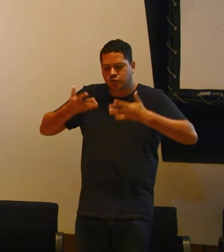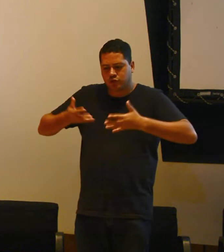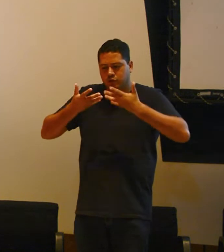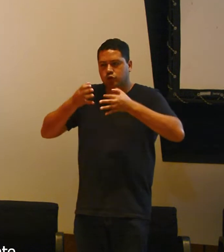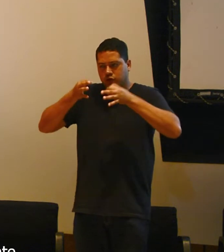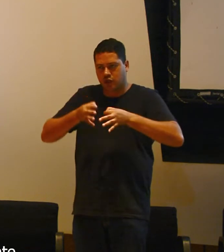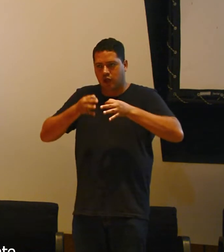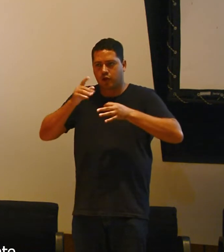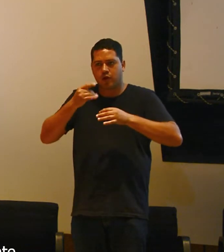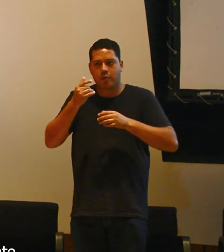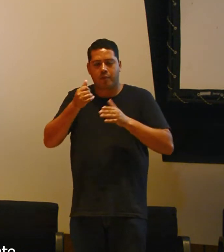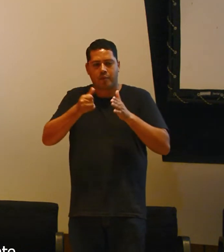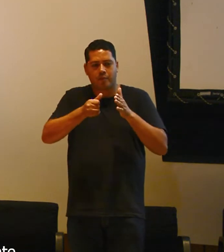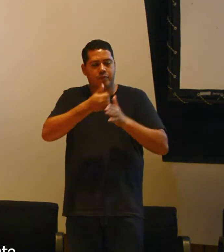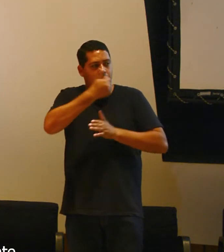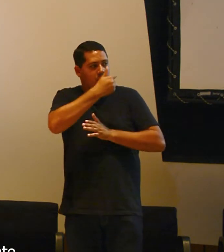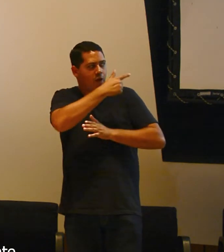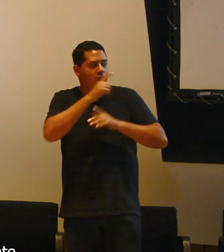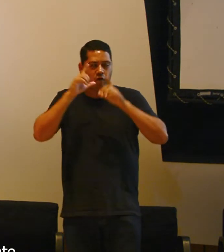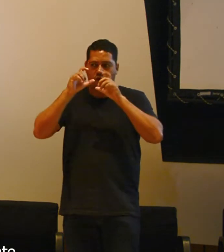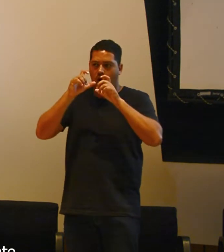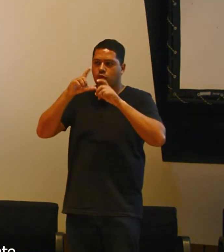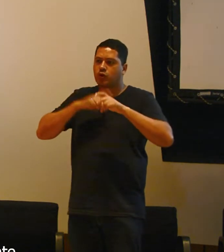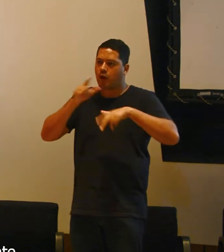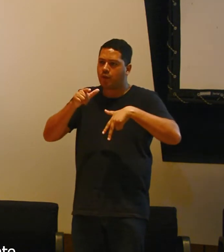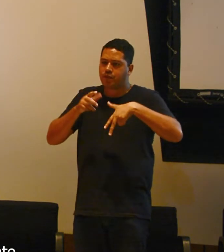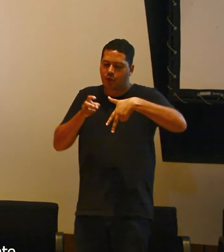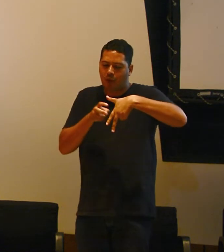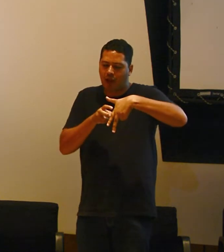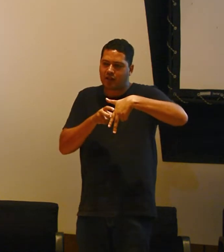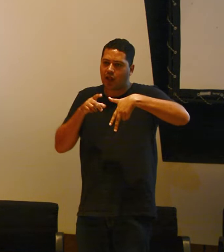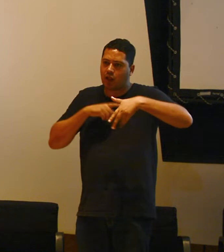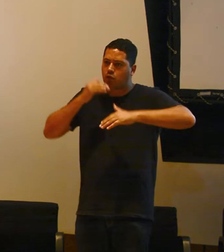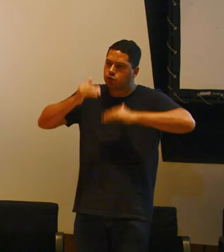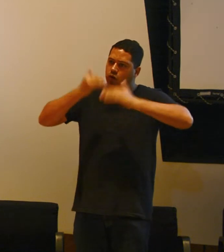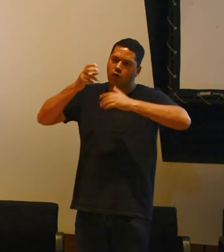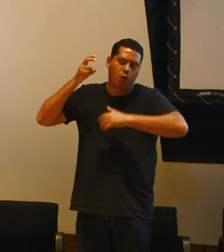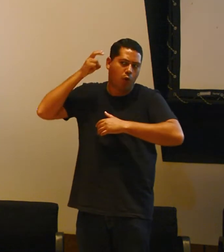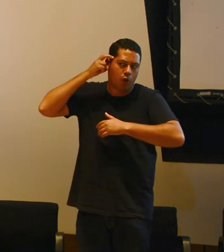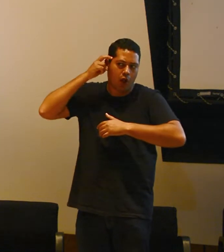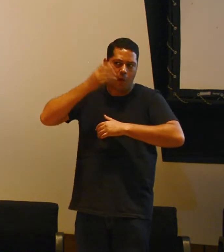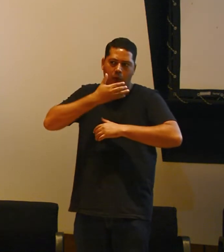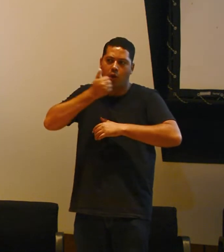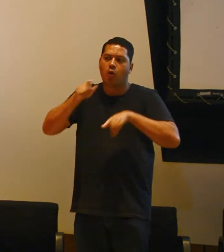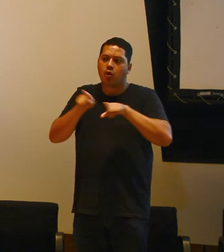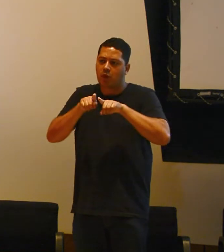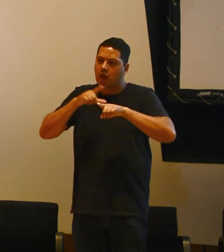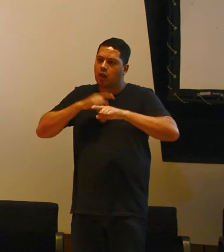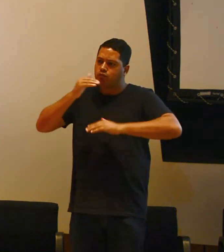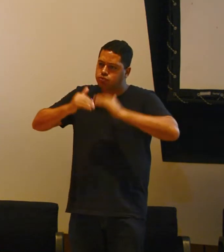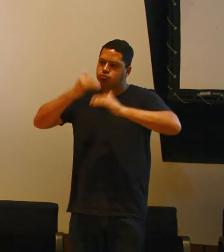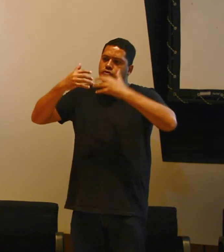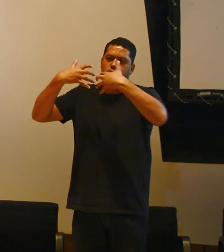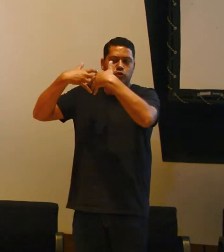primeira figura, a gente mostra que quando o paciente tem um desenvolvimento coclear adequado, tem também um desenvolvimento do cérebro